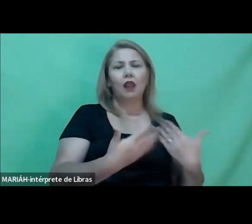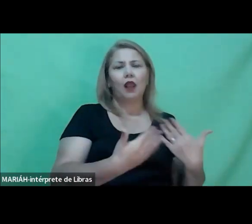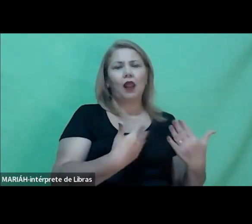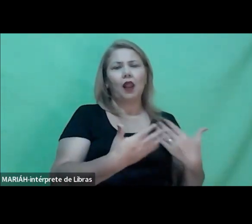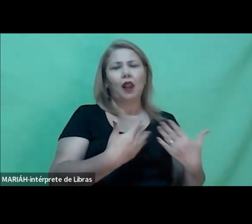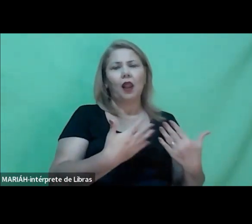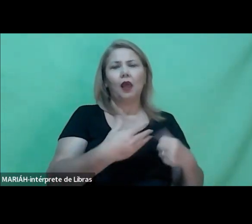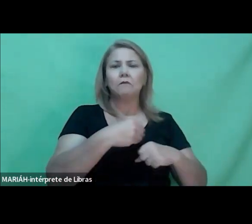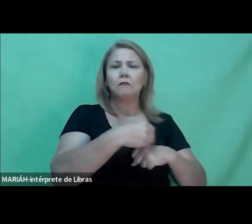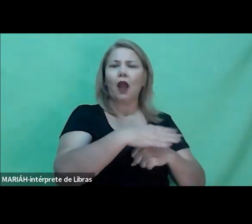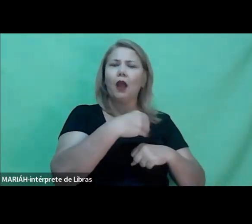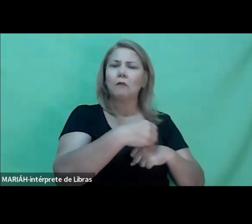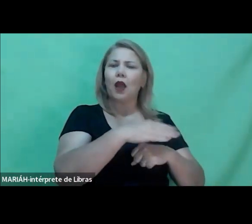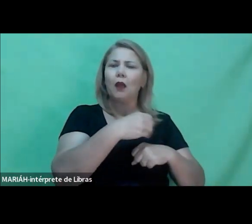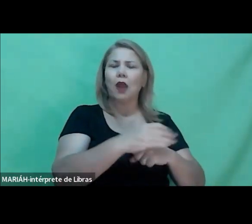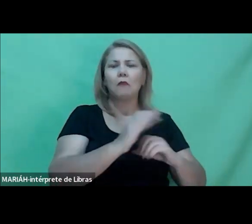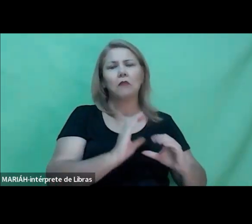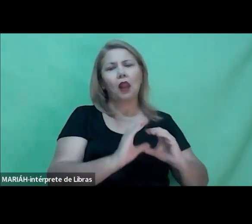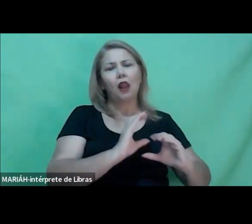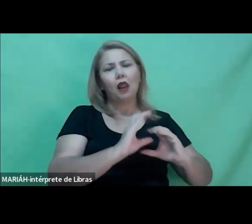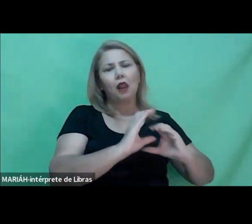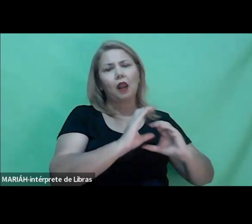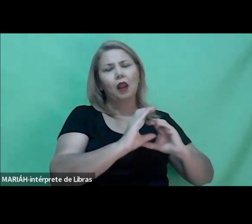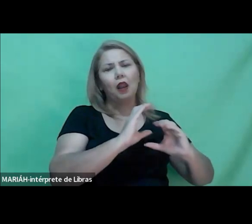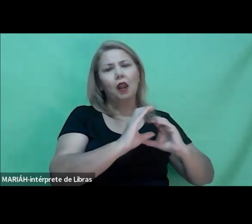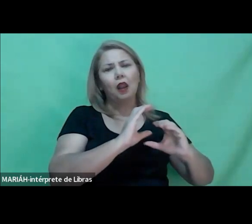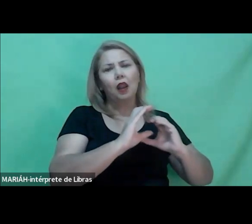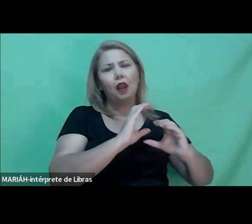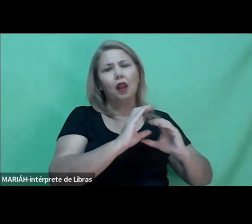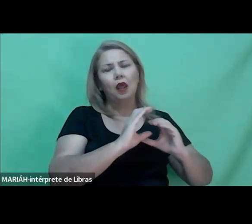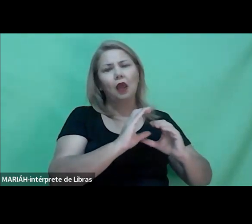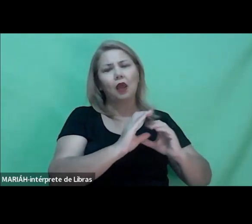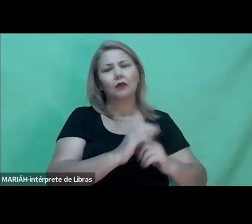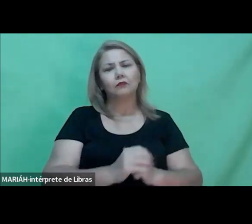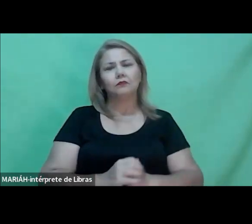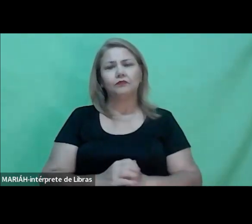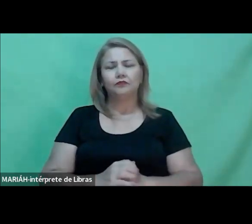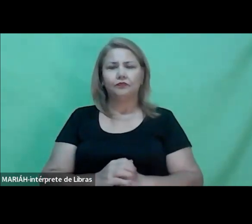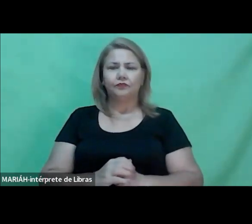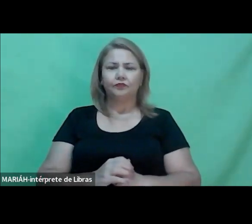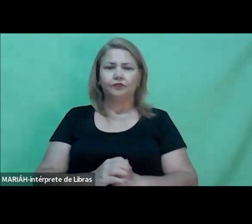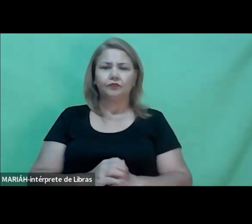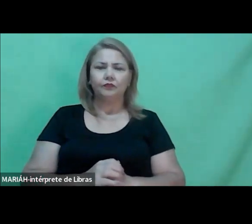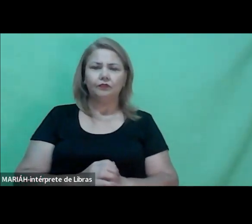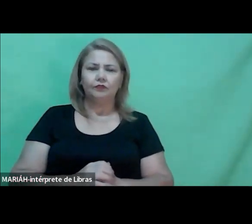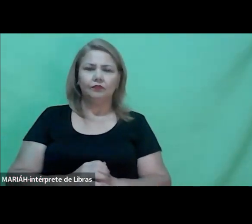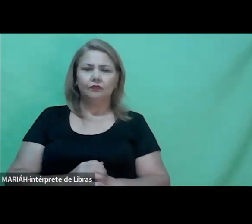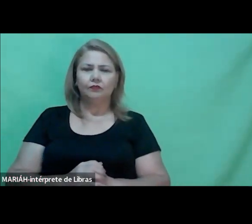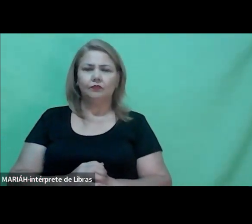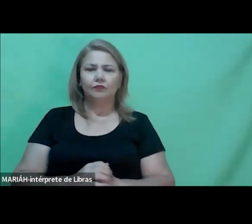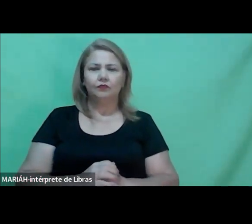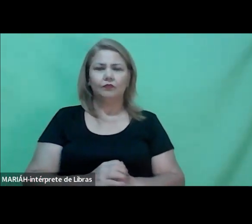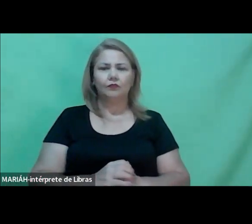con con con soltura y la comunicación pues se dé por donde uno Espera que se dé es